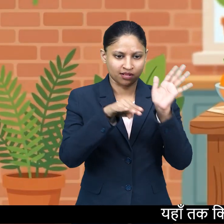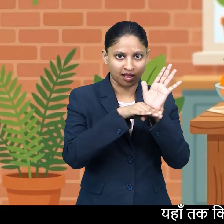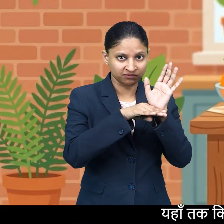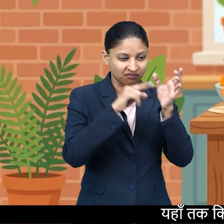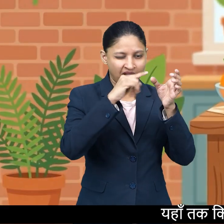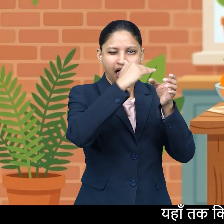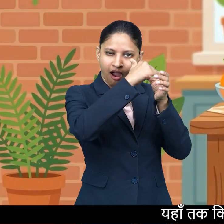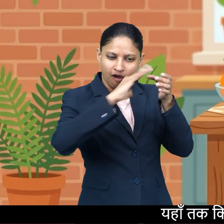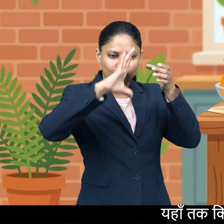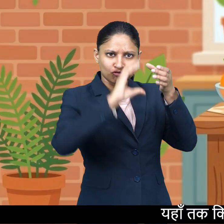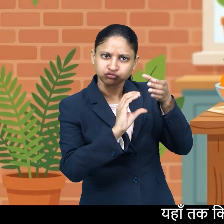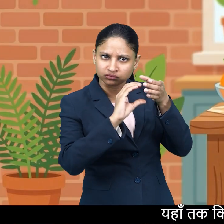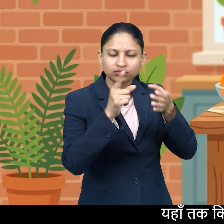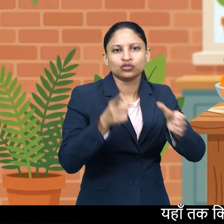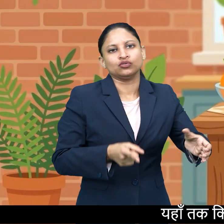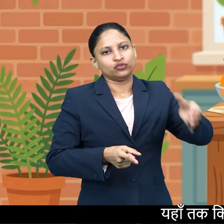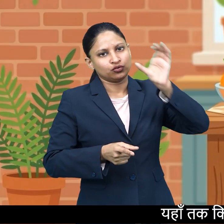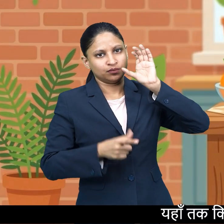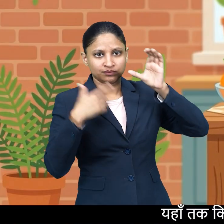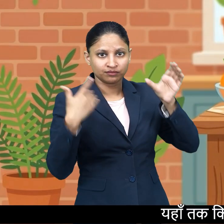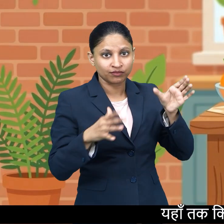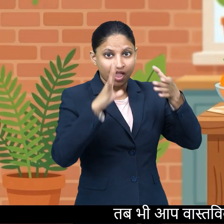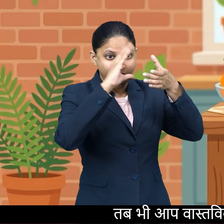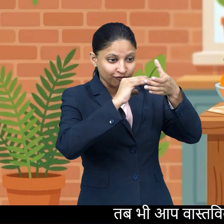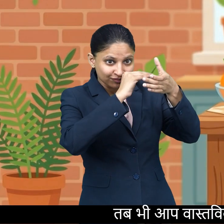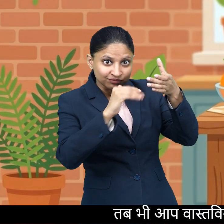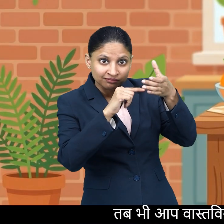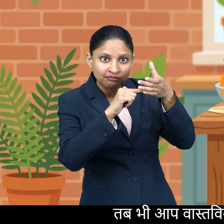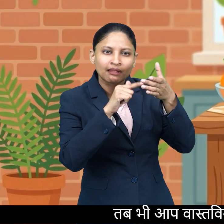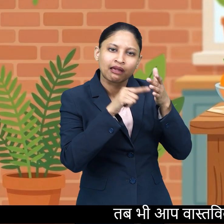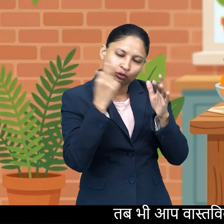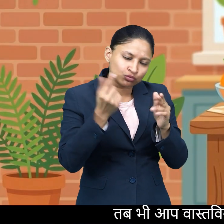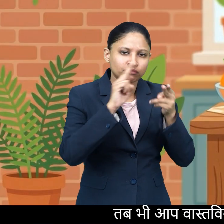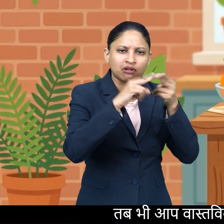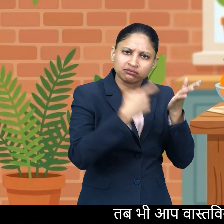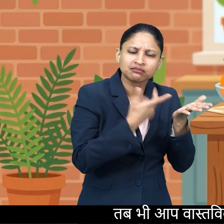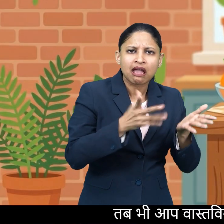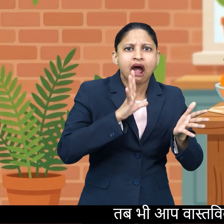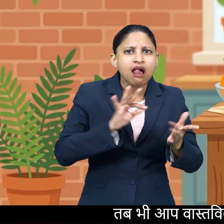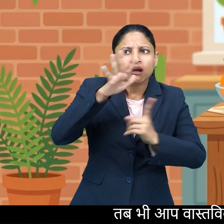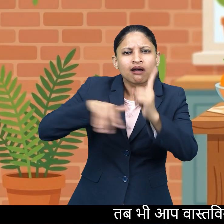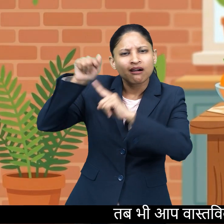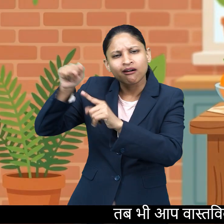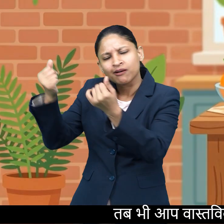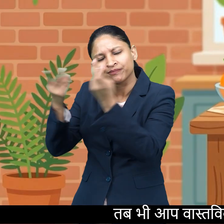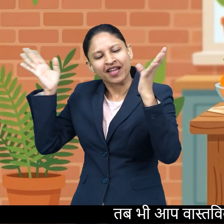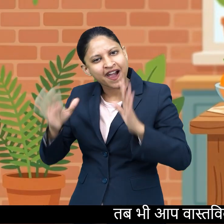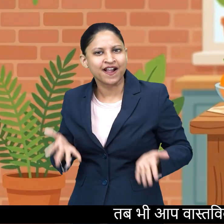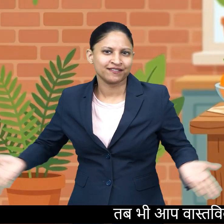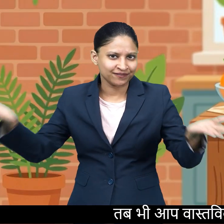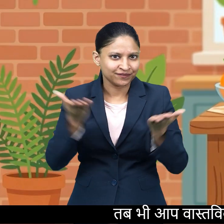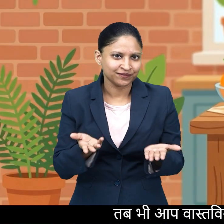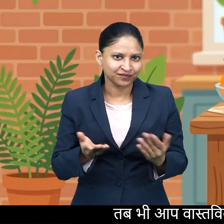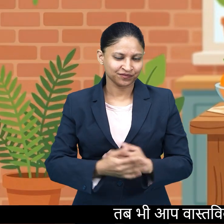यहाँ तक कि जब आप आधा गिलास जूस पीते हैं, तब भी आप वास्तविक जीवन में अंशों का उपयोग कर रहे होते हैं।